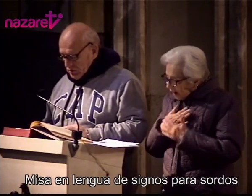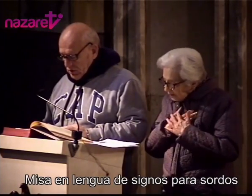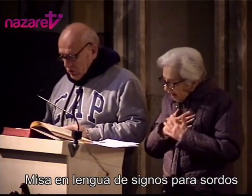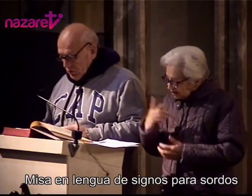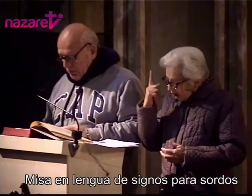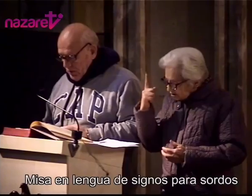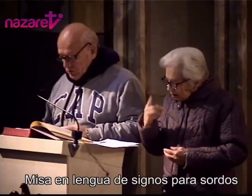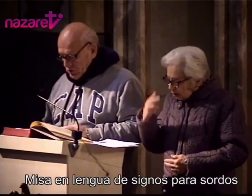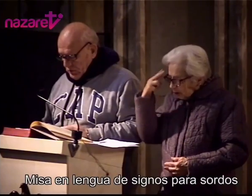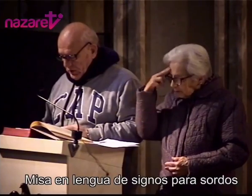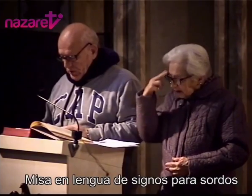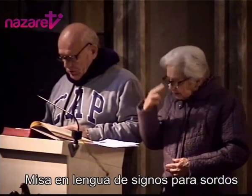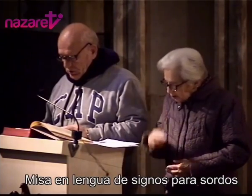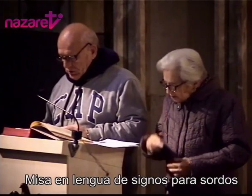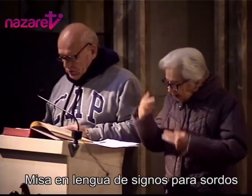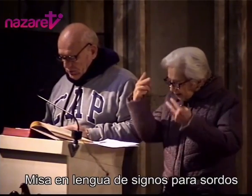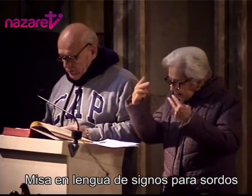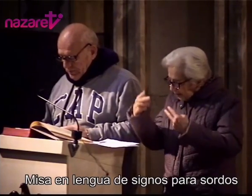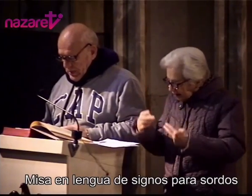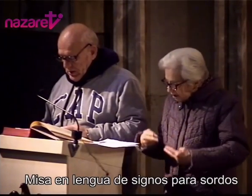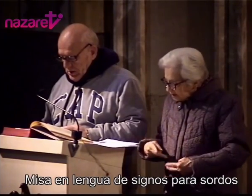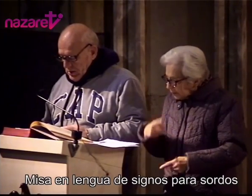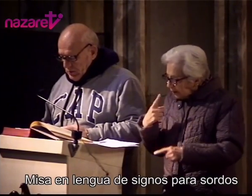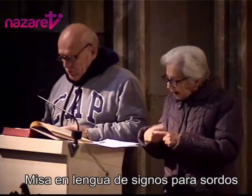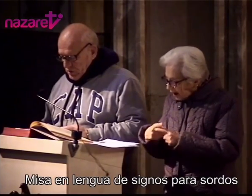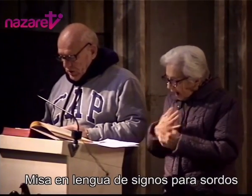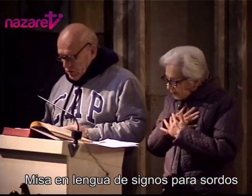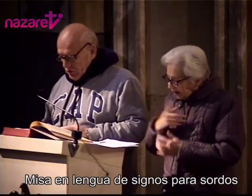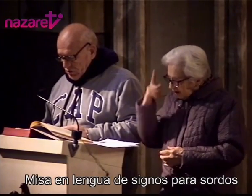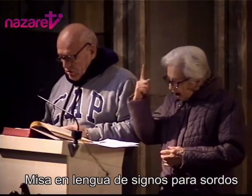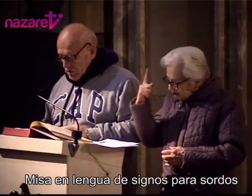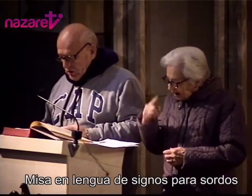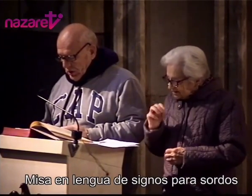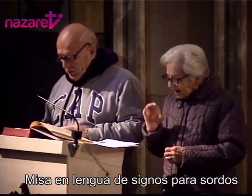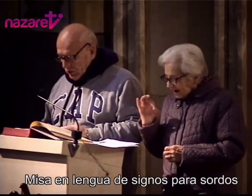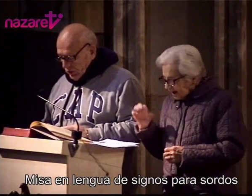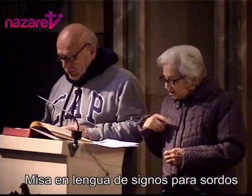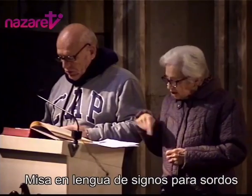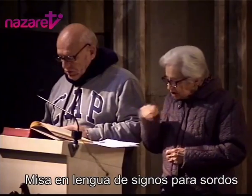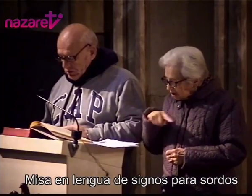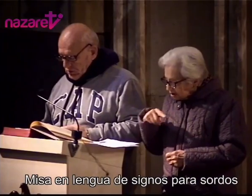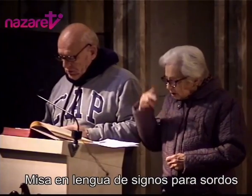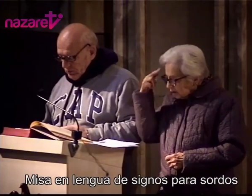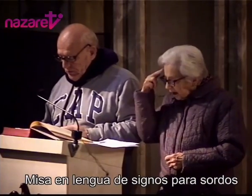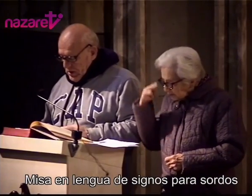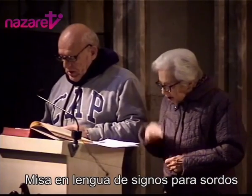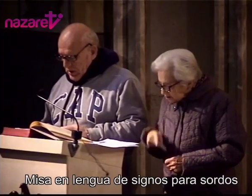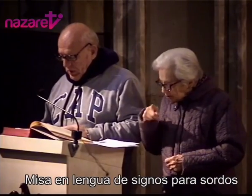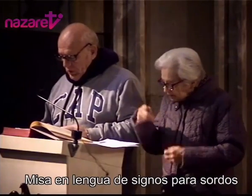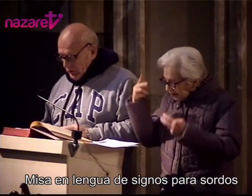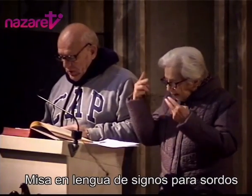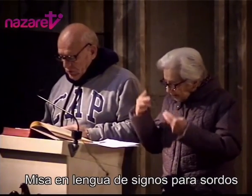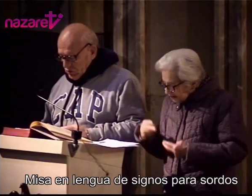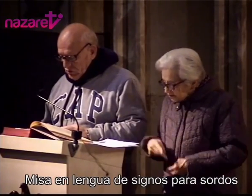Dios y cumplimos sus mandamientos. Pues en esto consiste el amor de Dios, en